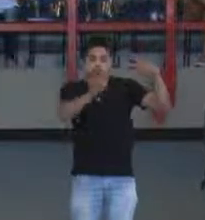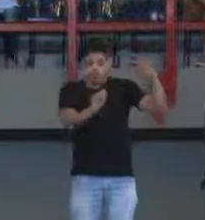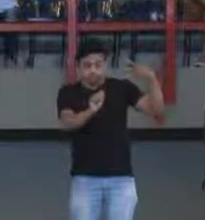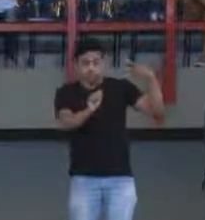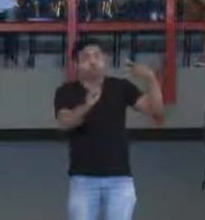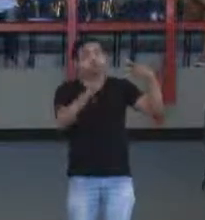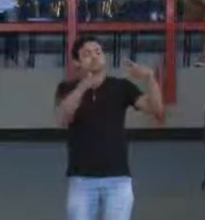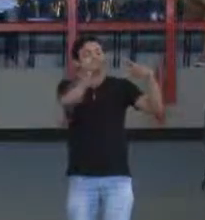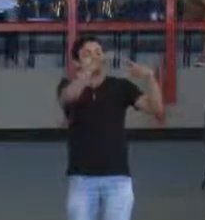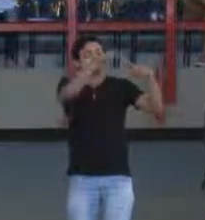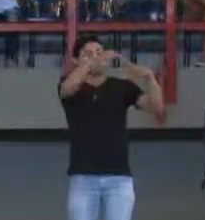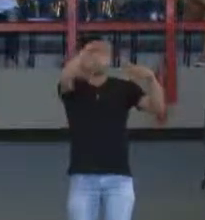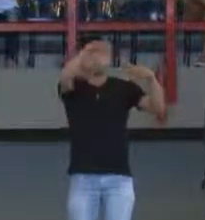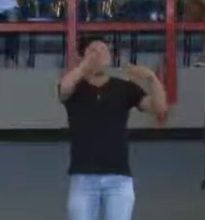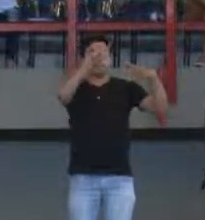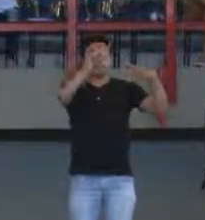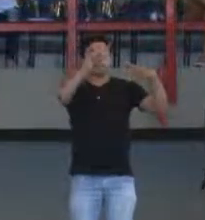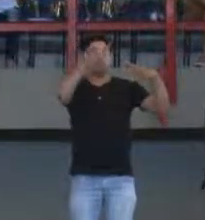A média é uma